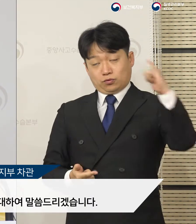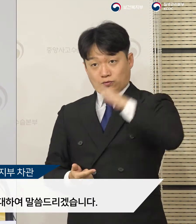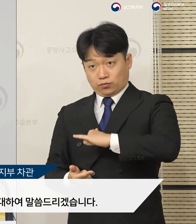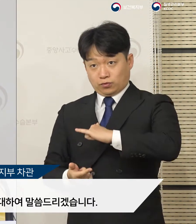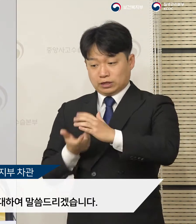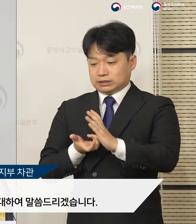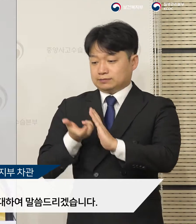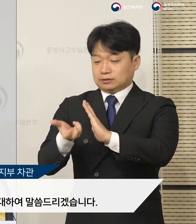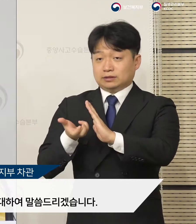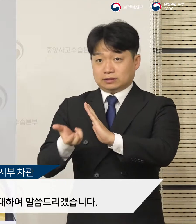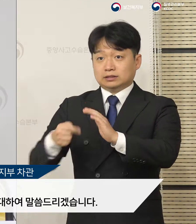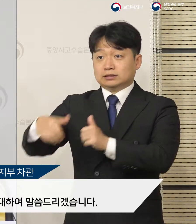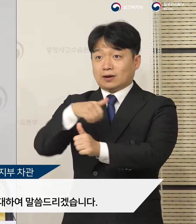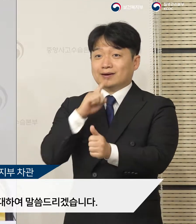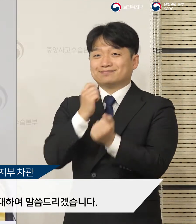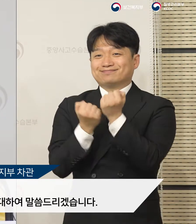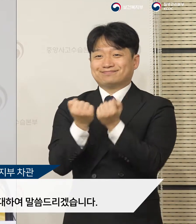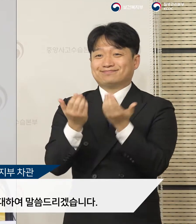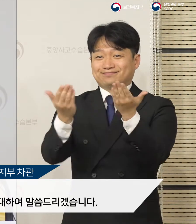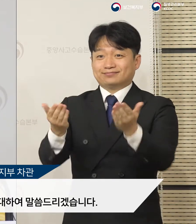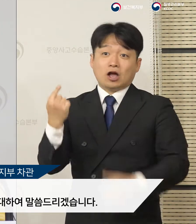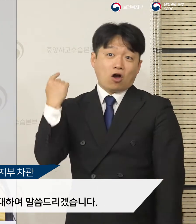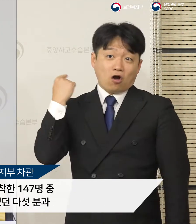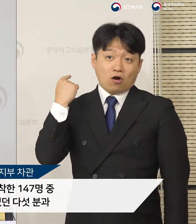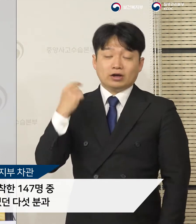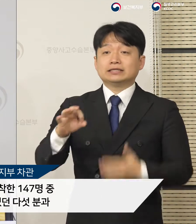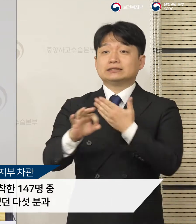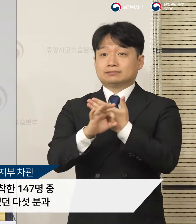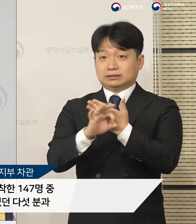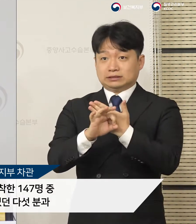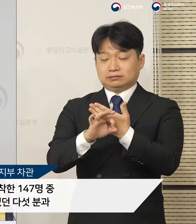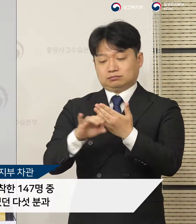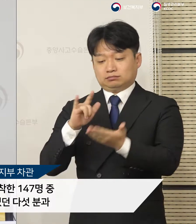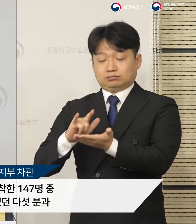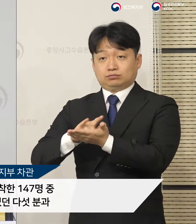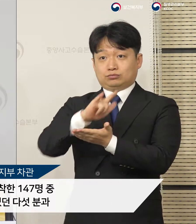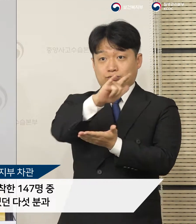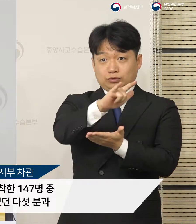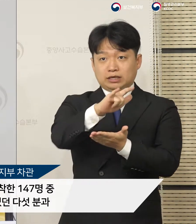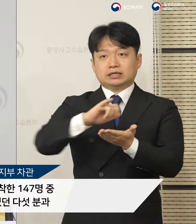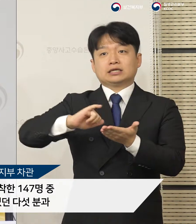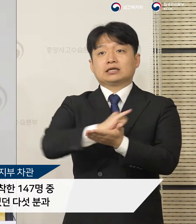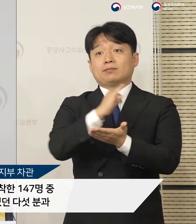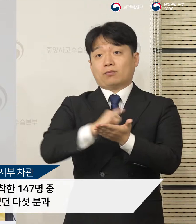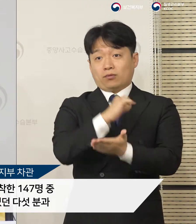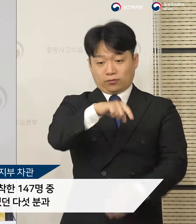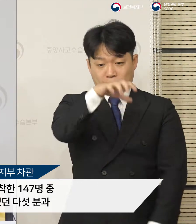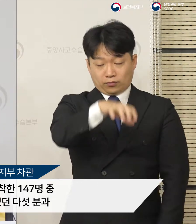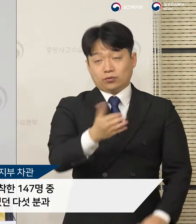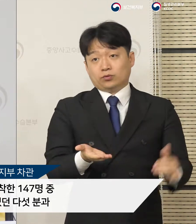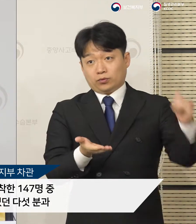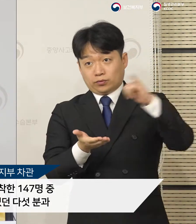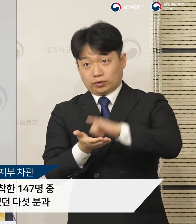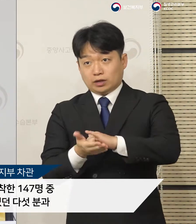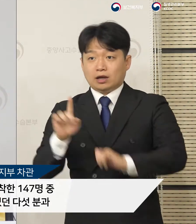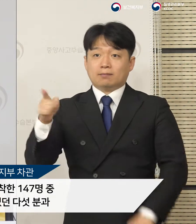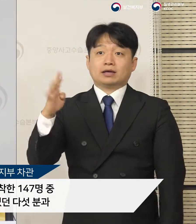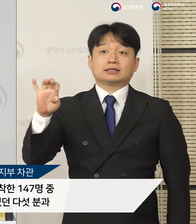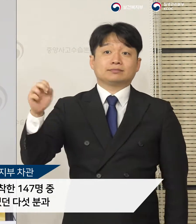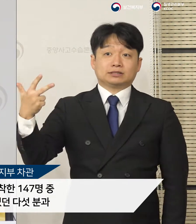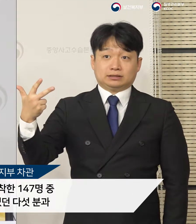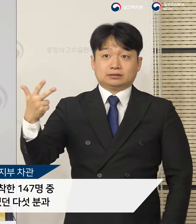진행 상황에 대하여 말씀드리겠습니다. 어제 임시항공편을 통해 김포공항을 통해